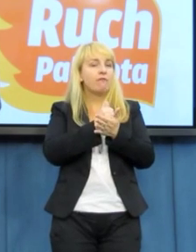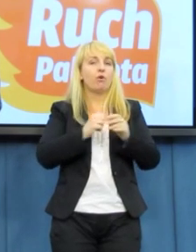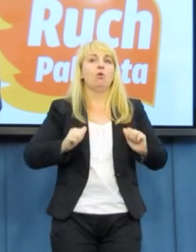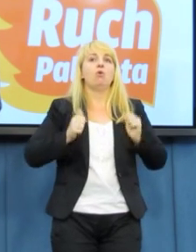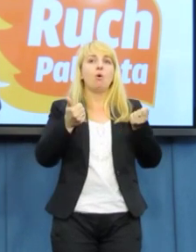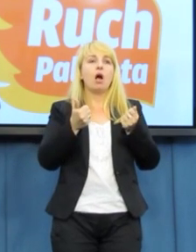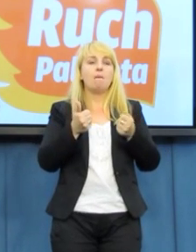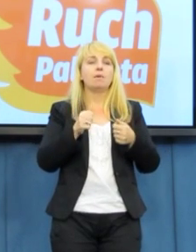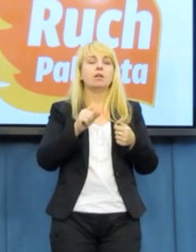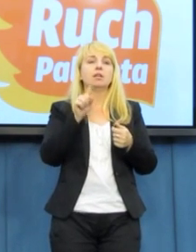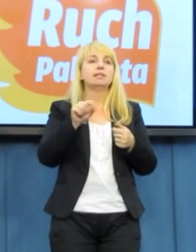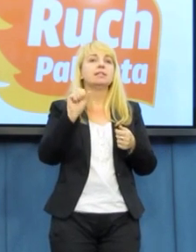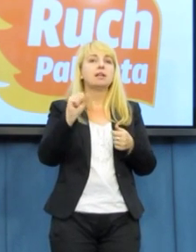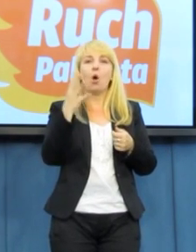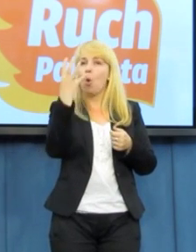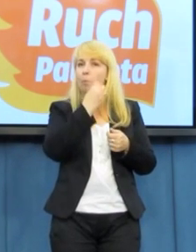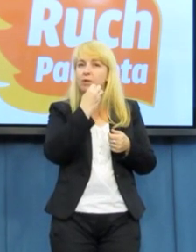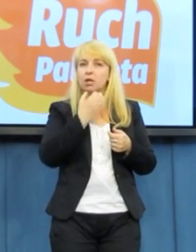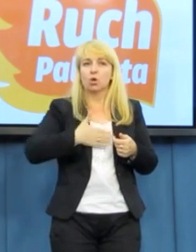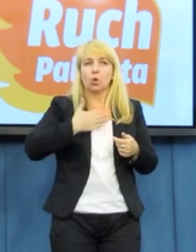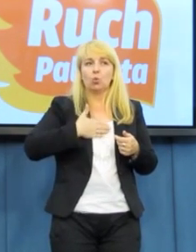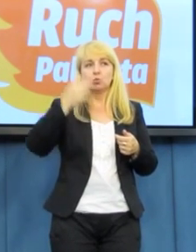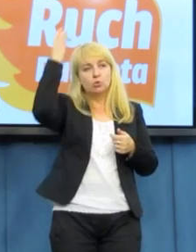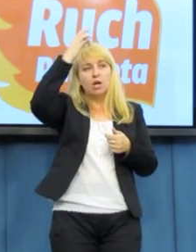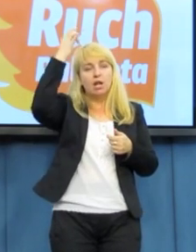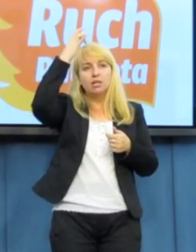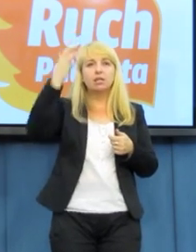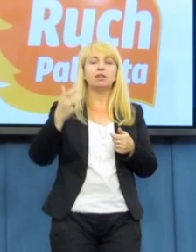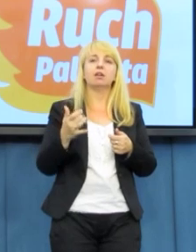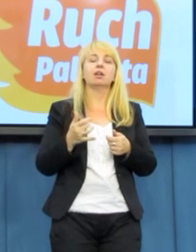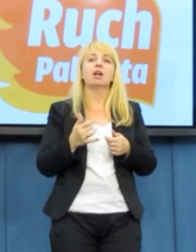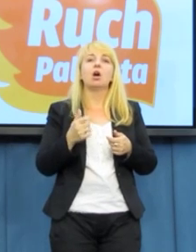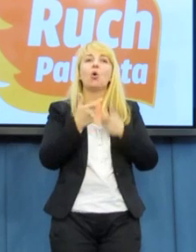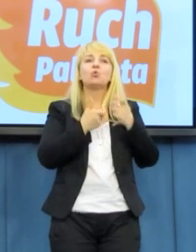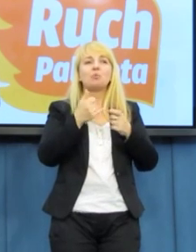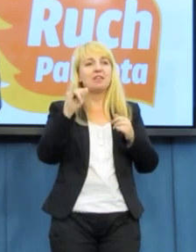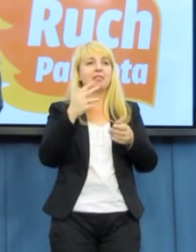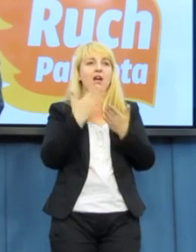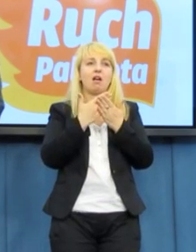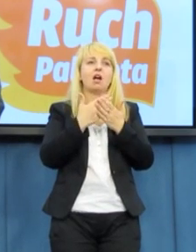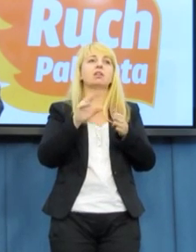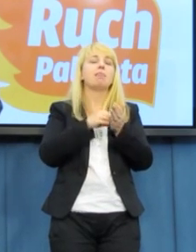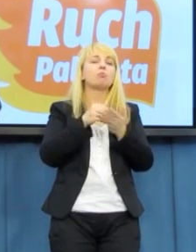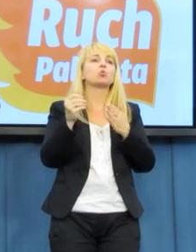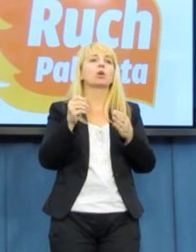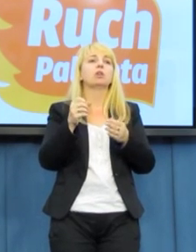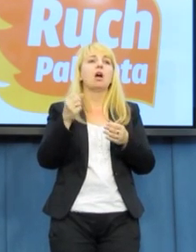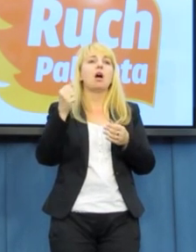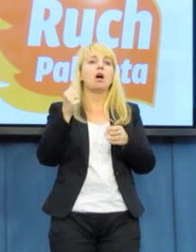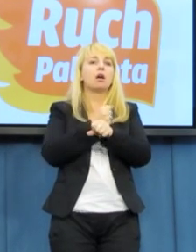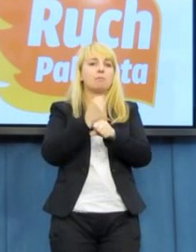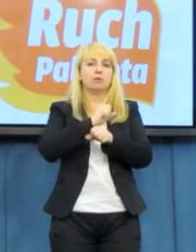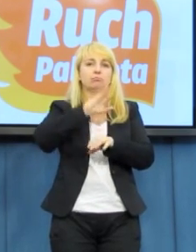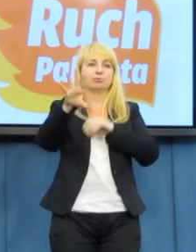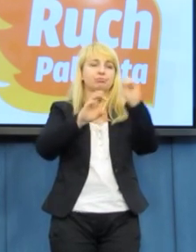za obrazę uczuć religijnych kamienować czy podrzynać gardła, to zapewniam Państwa, że w tym Sejmie na pewno by się znaleźli tacy, którzy